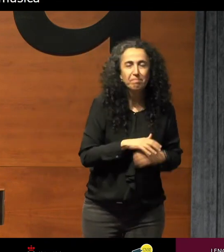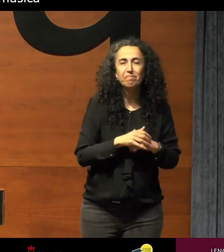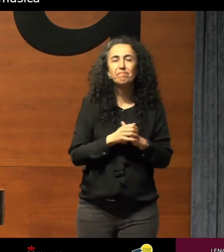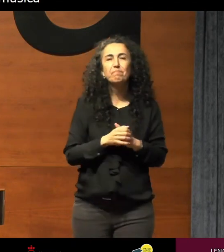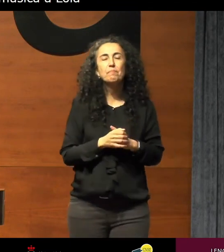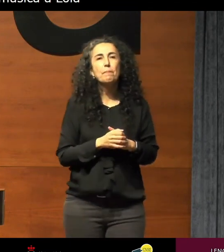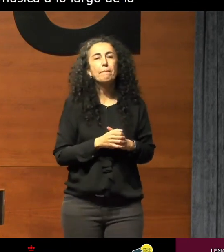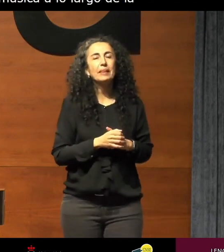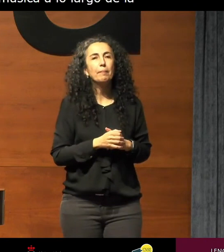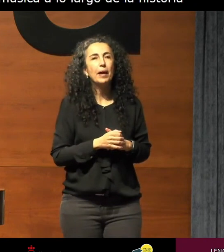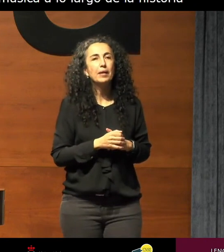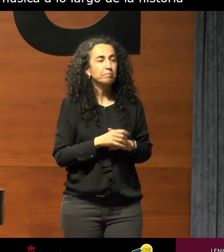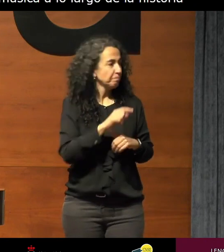historia.